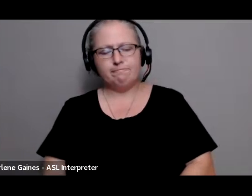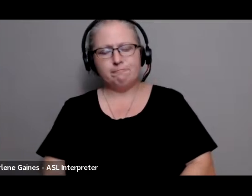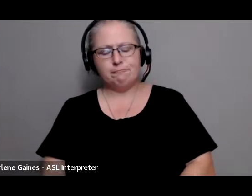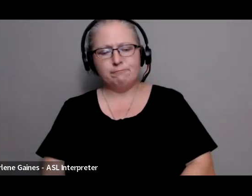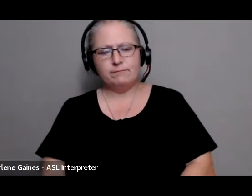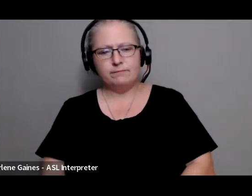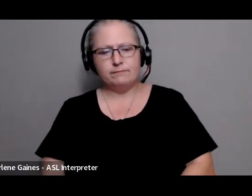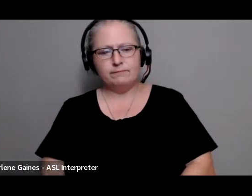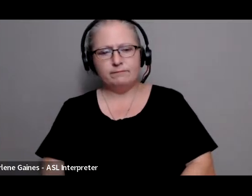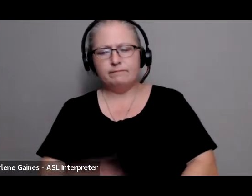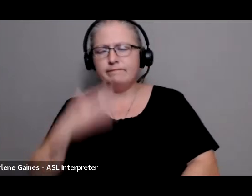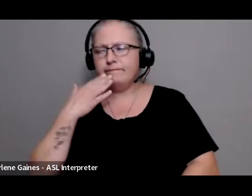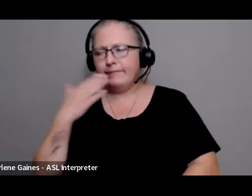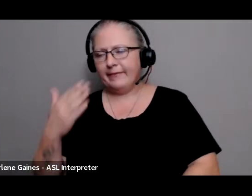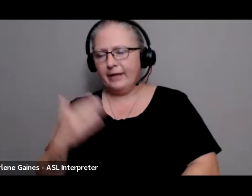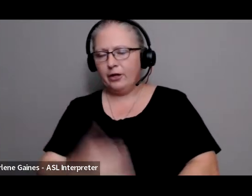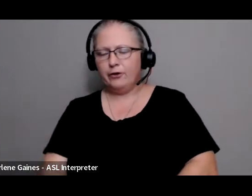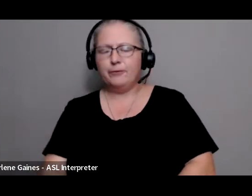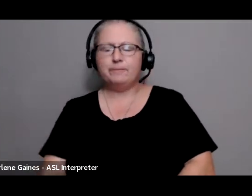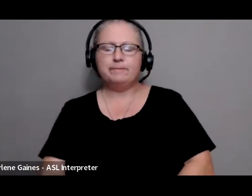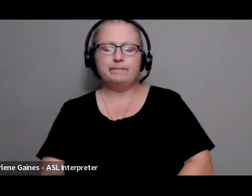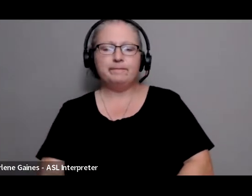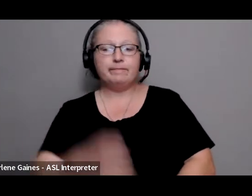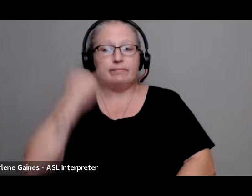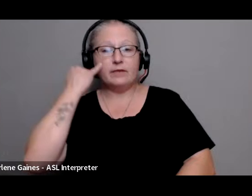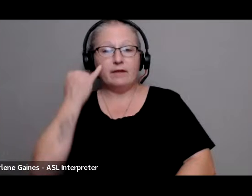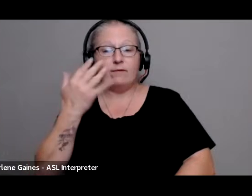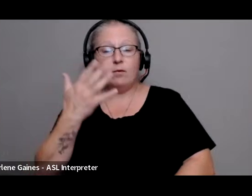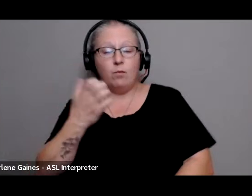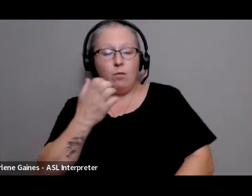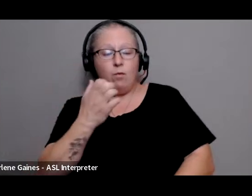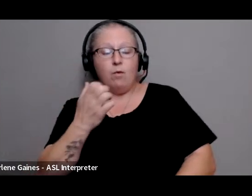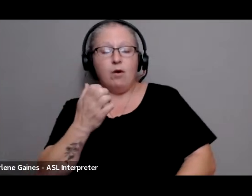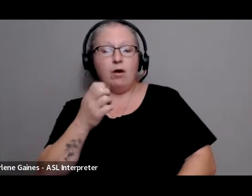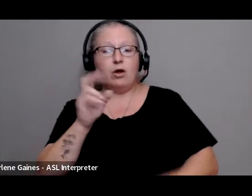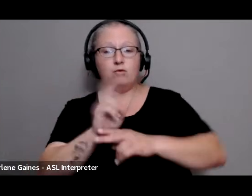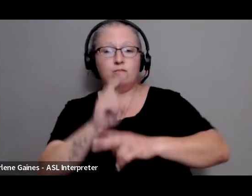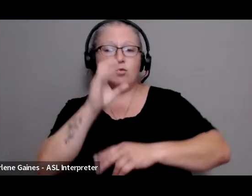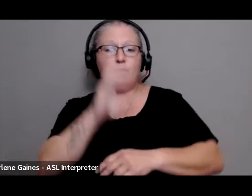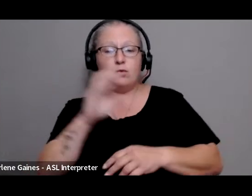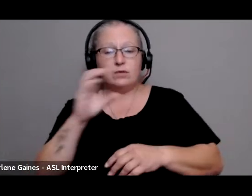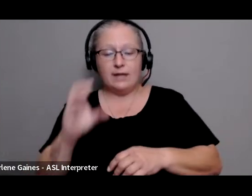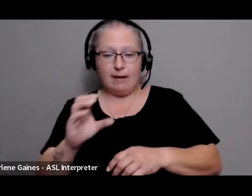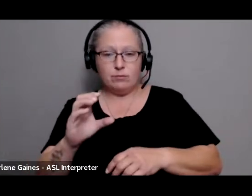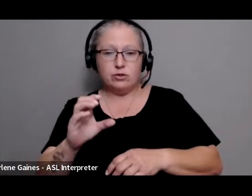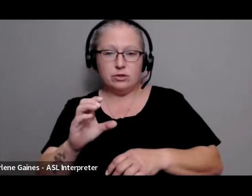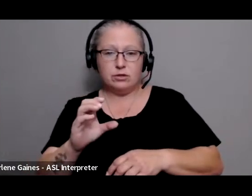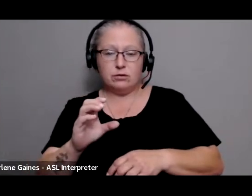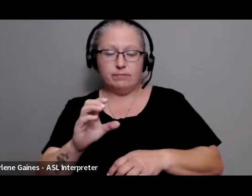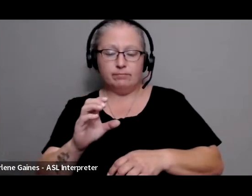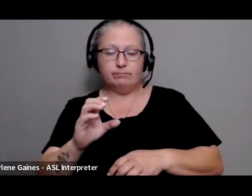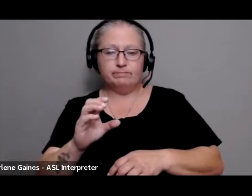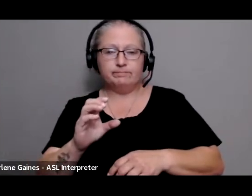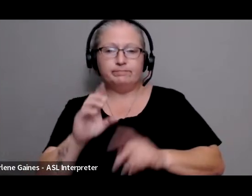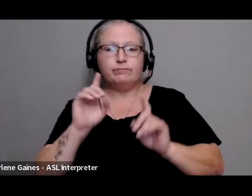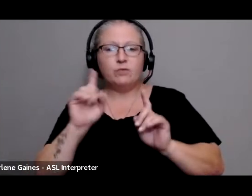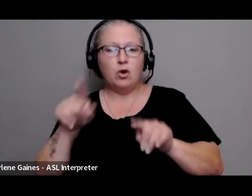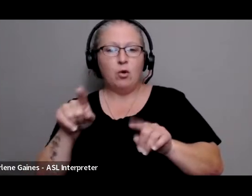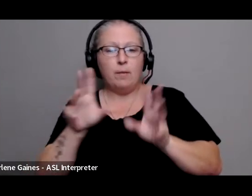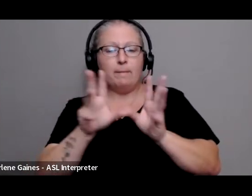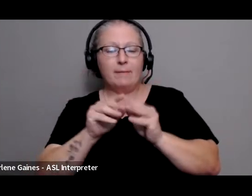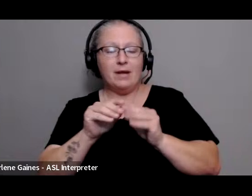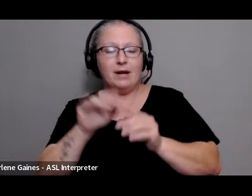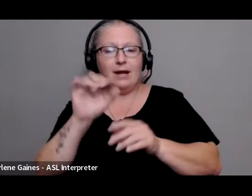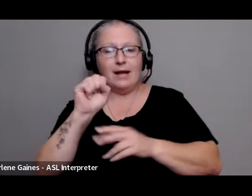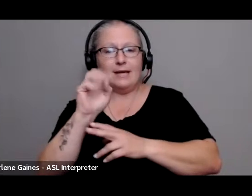Muchas gracias. Thank you. If you wish to view closed captions of this meeting, please view the meeting on